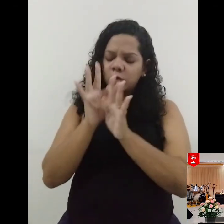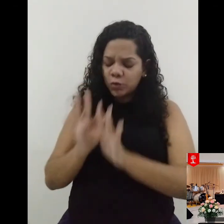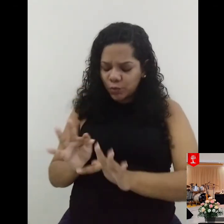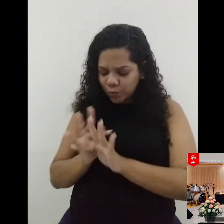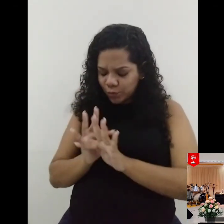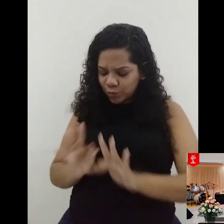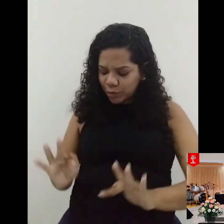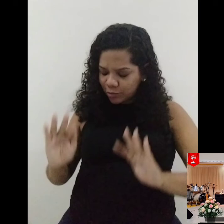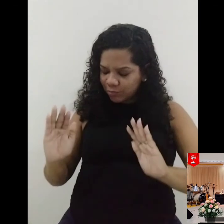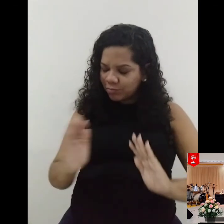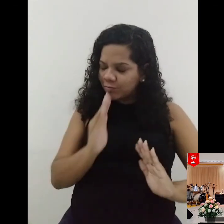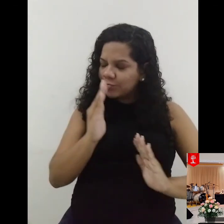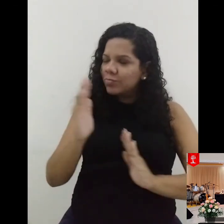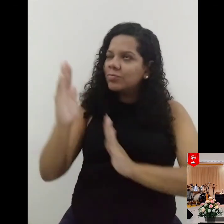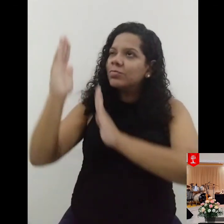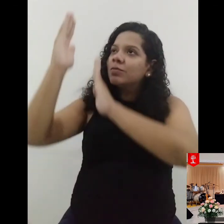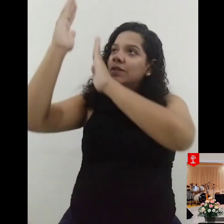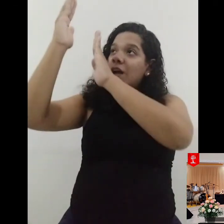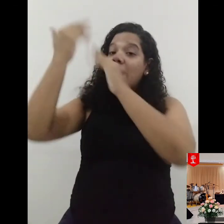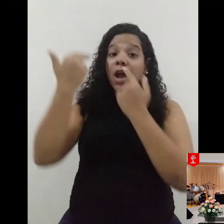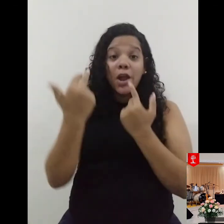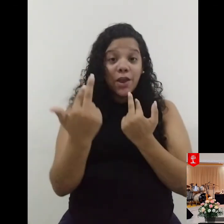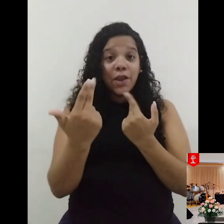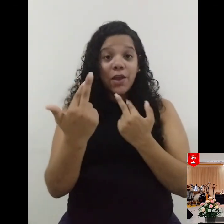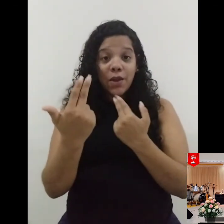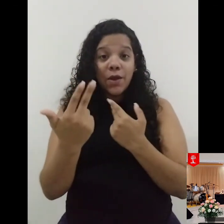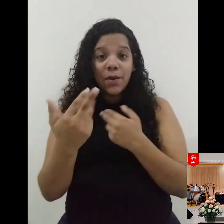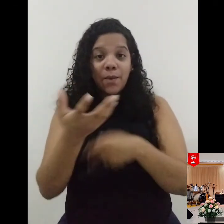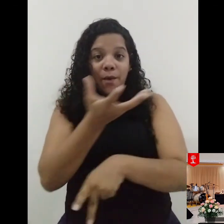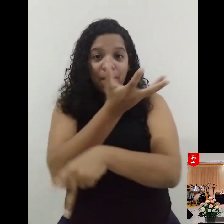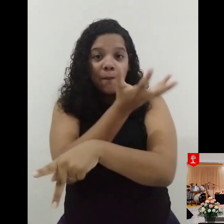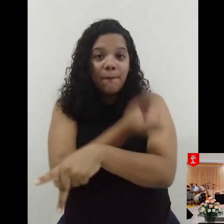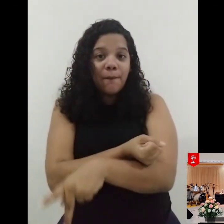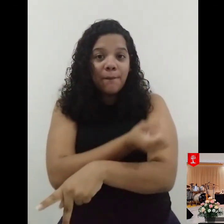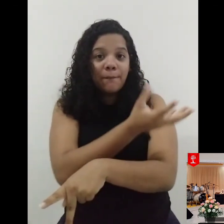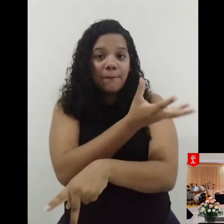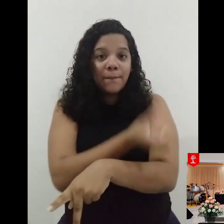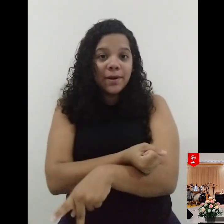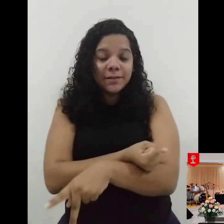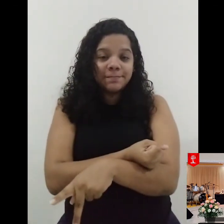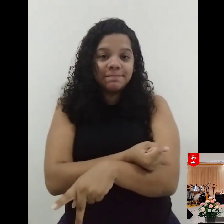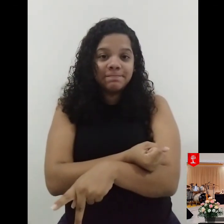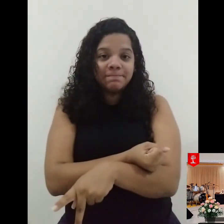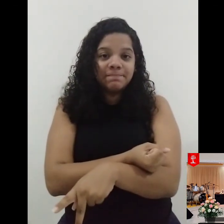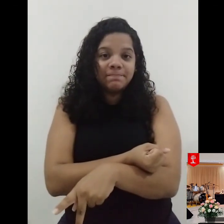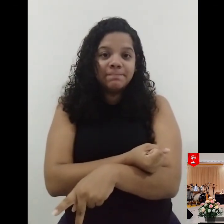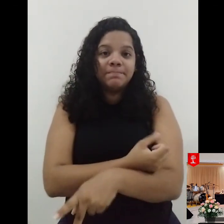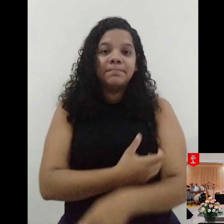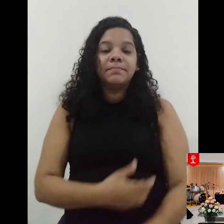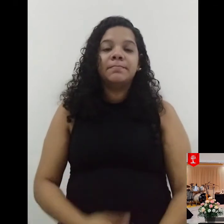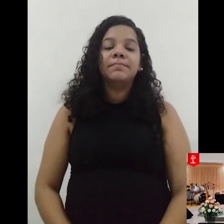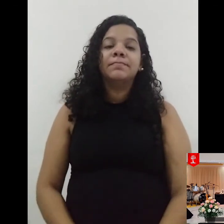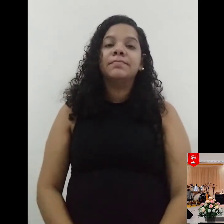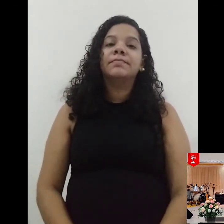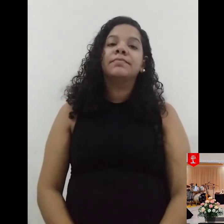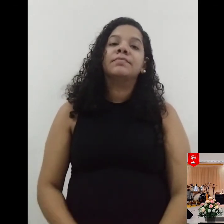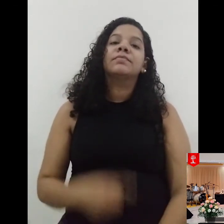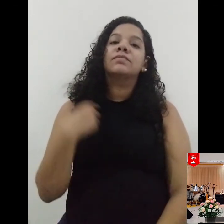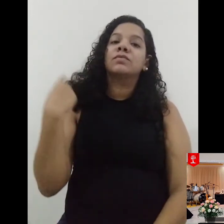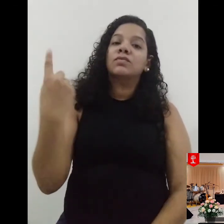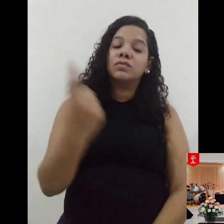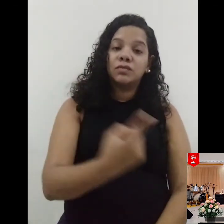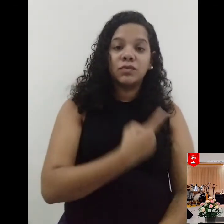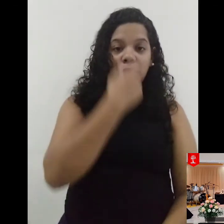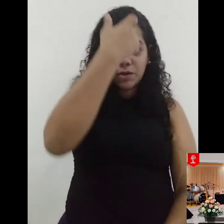pecador. Que nós possamos nos apresentar a Deus assim, humildemente, reconhecendo a nossa condição de